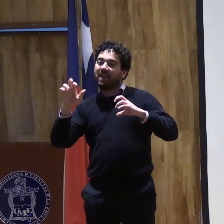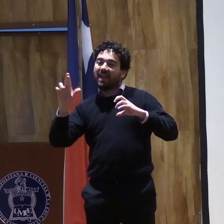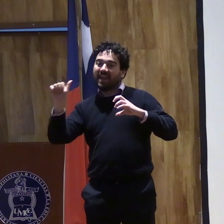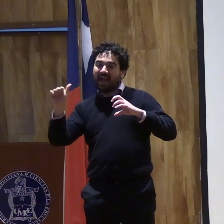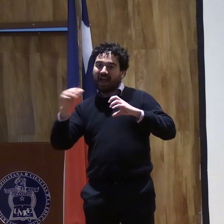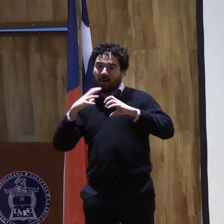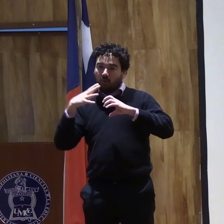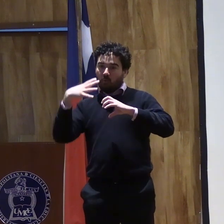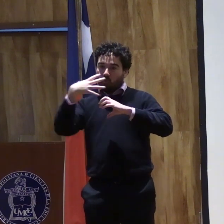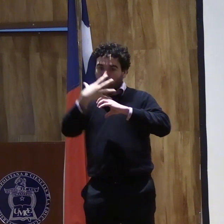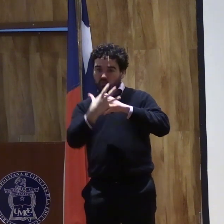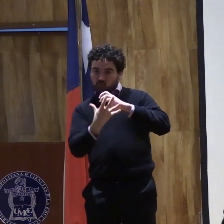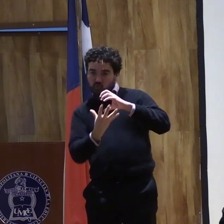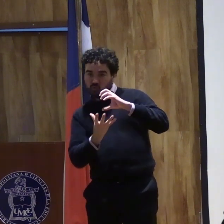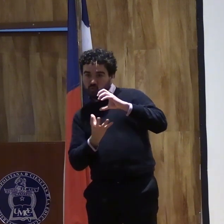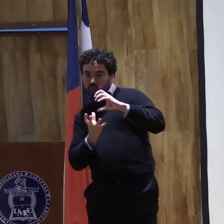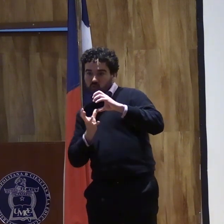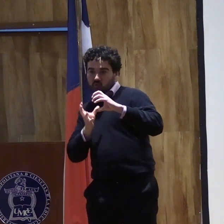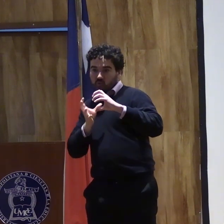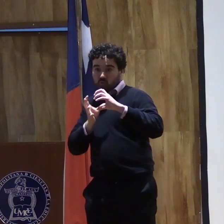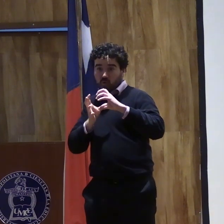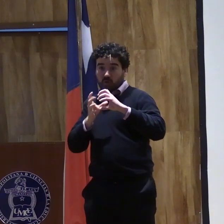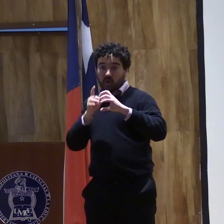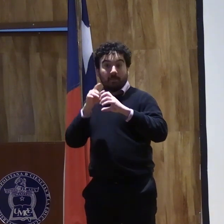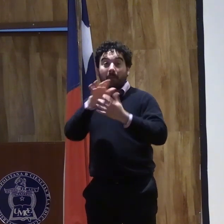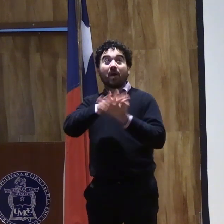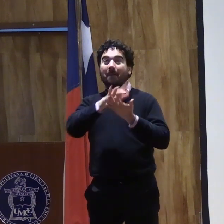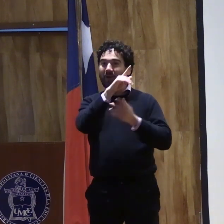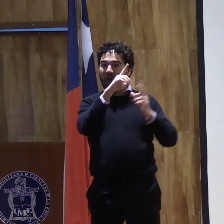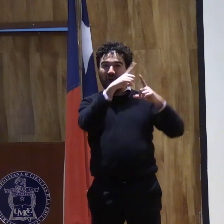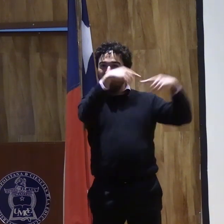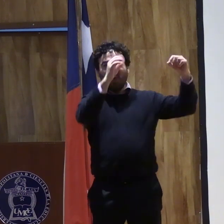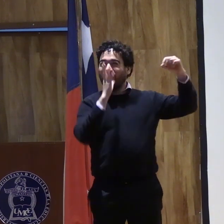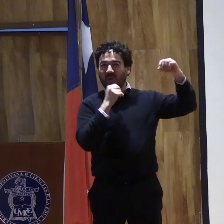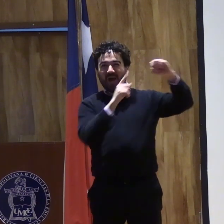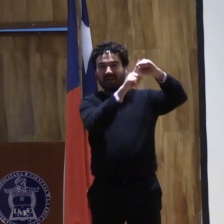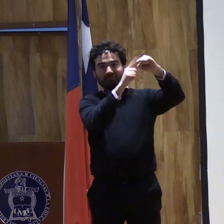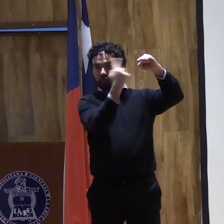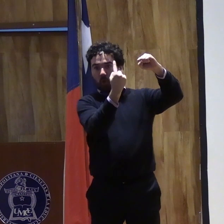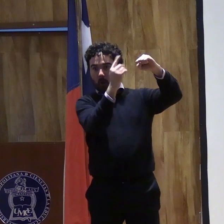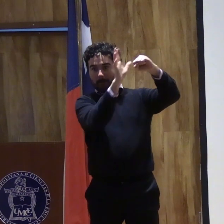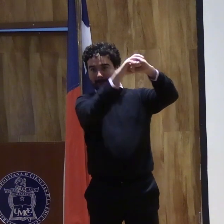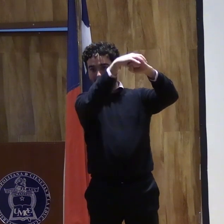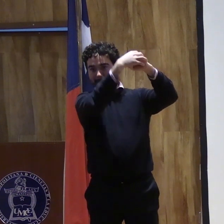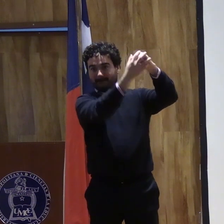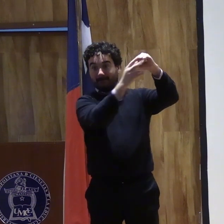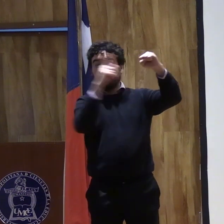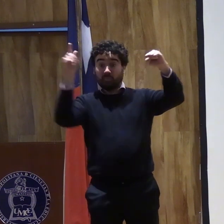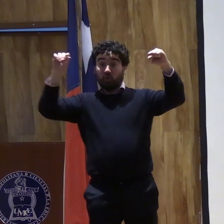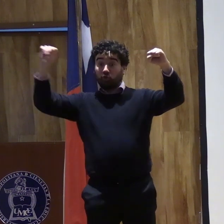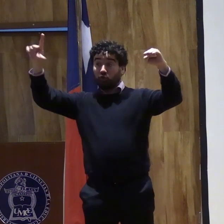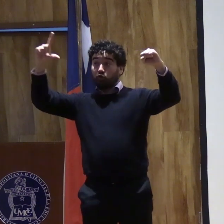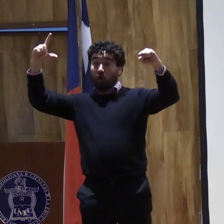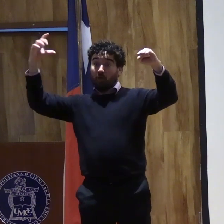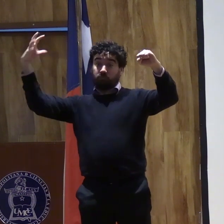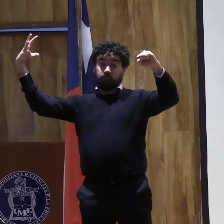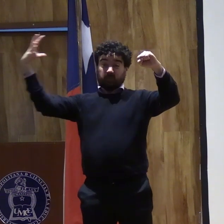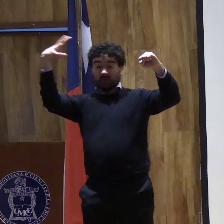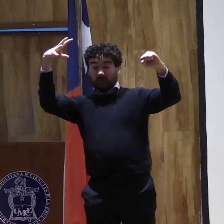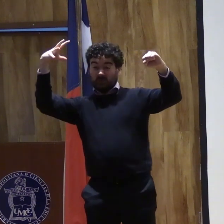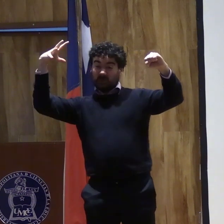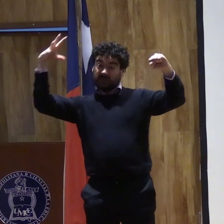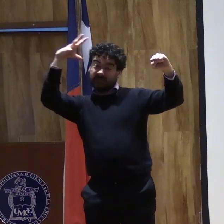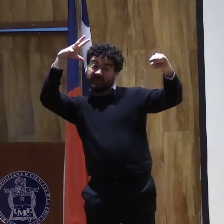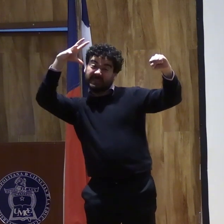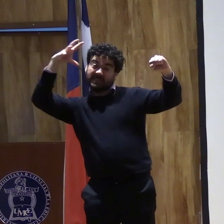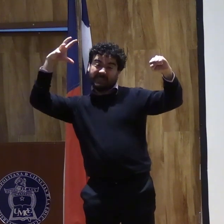la luna está pelada, no tiene atmósfera en absoluto. El sol la calienta hasta que se aburre.